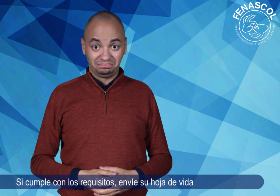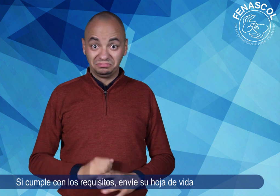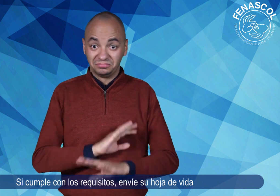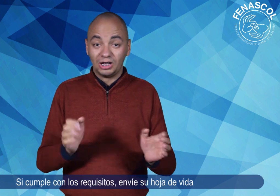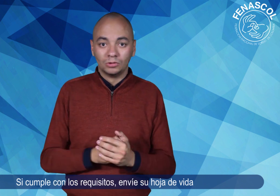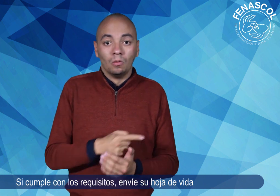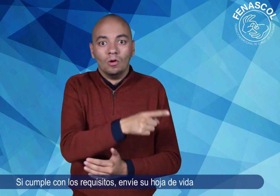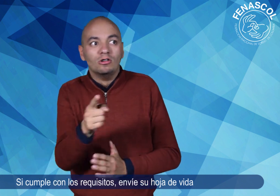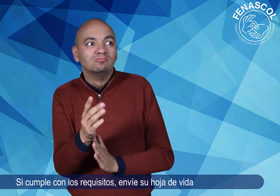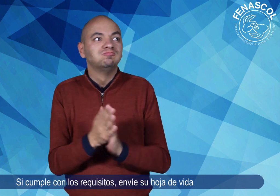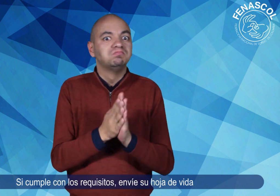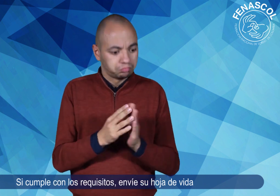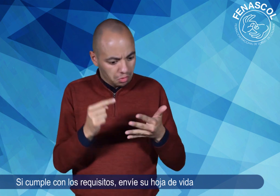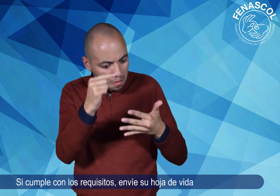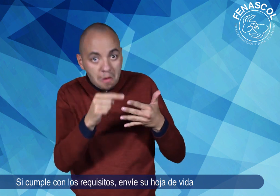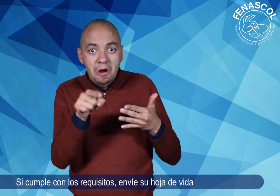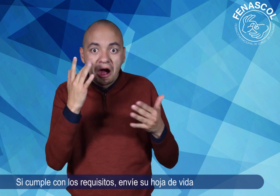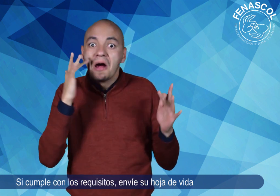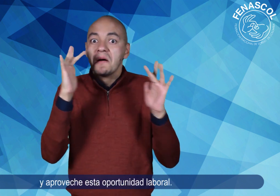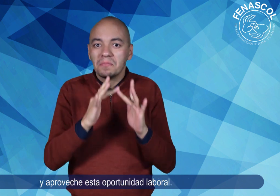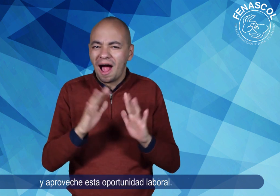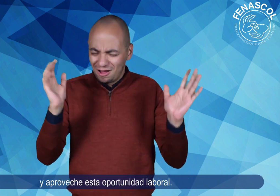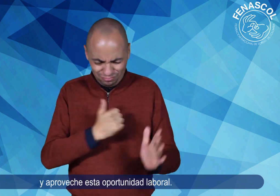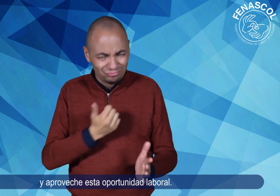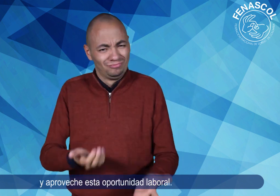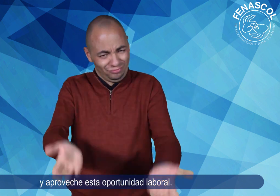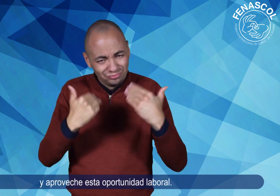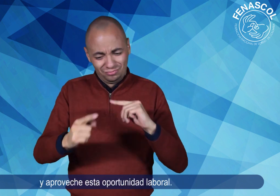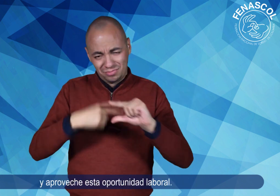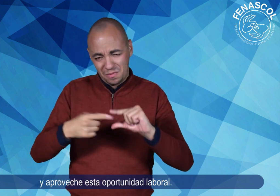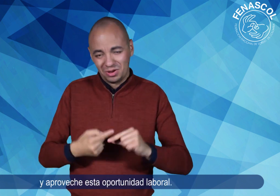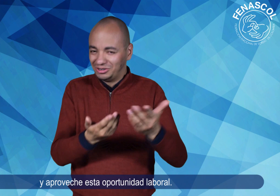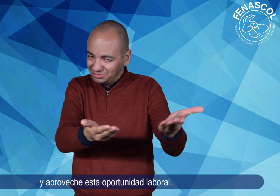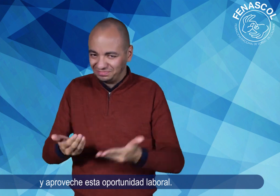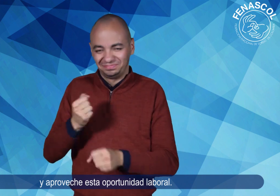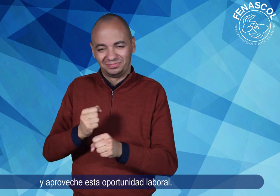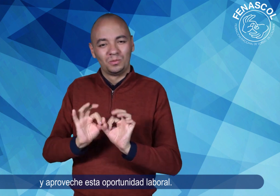Si cumple con los requisitos, envíe su hoja de vida y aproveche esta oportunidad laboral.